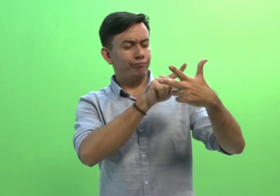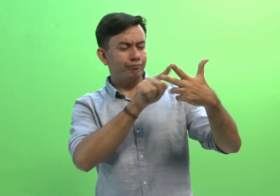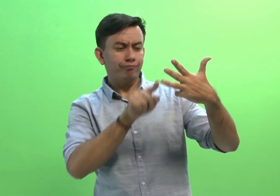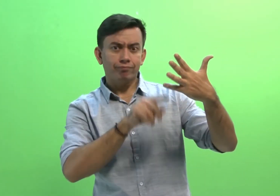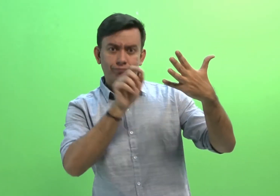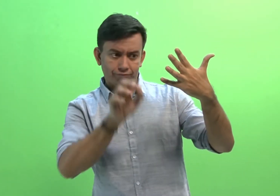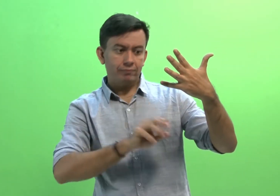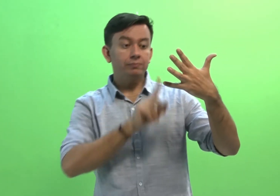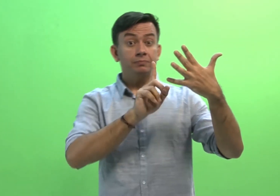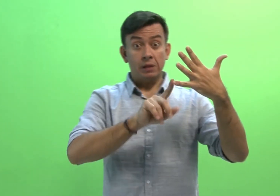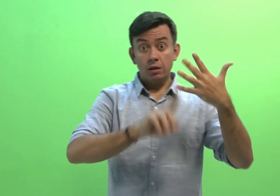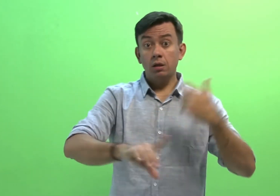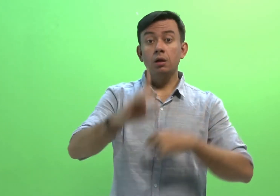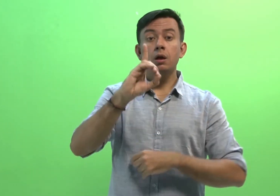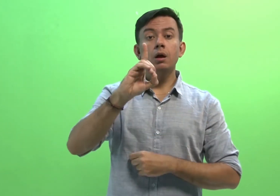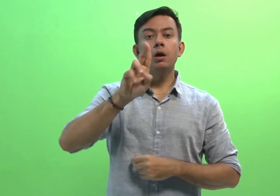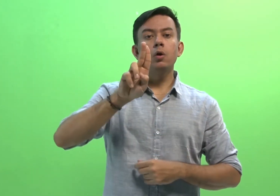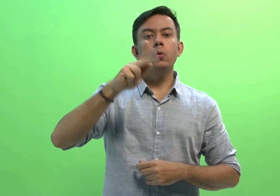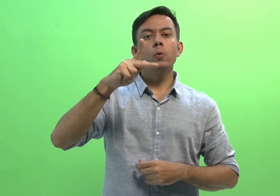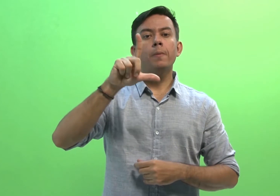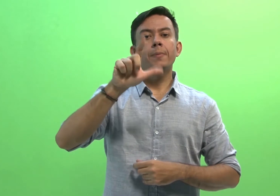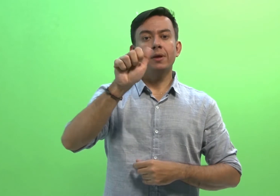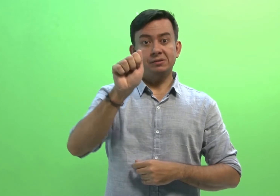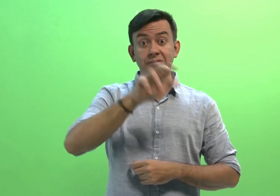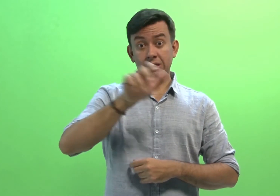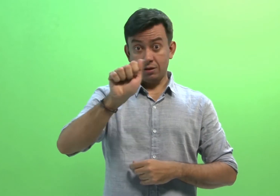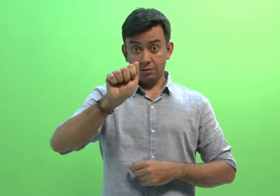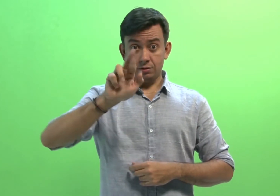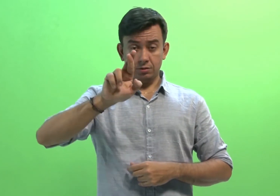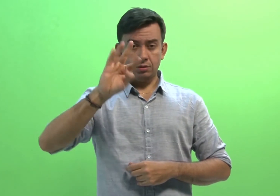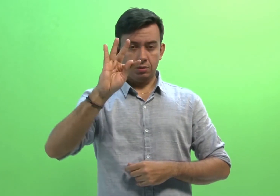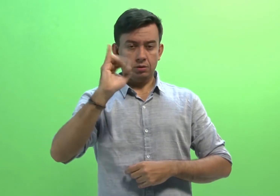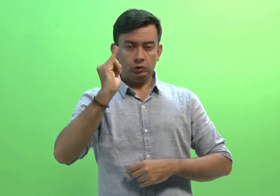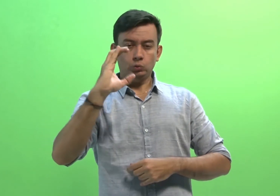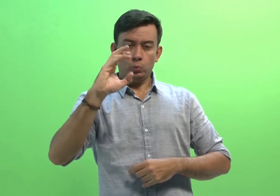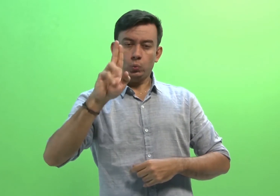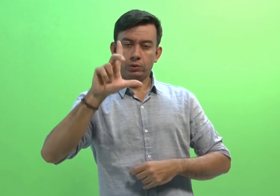Já fomos quatro tópicos e agora vai ser a dupla articulação.